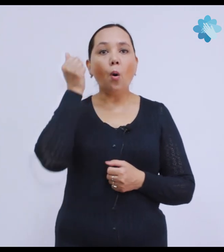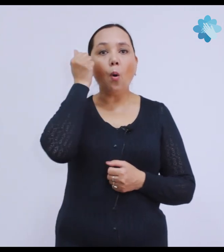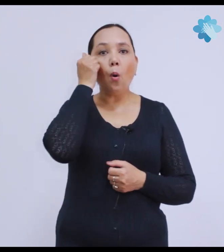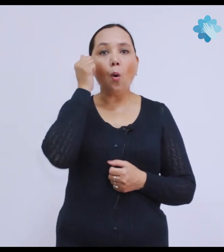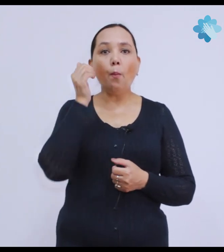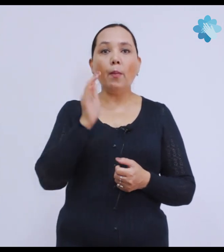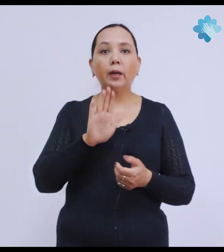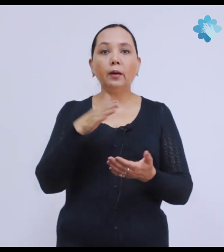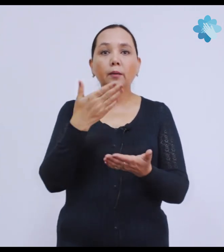обморок